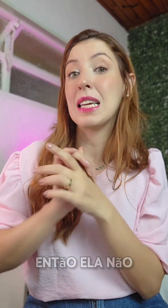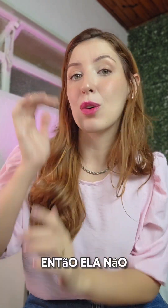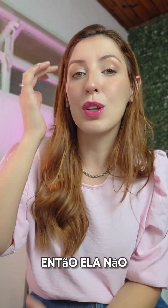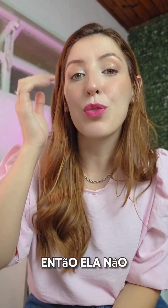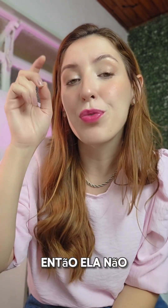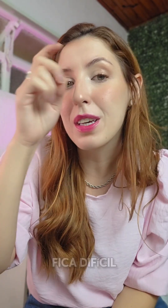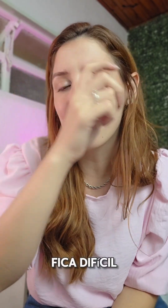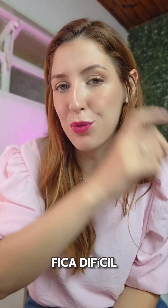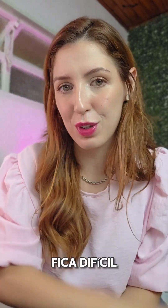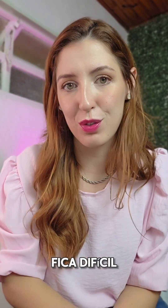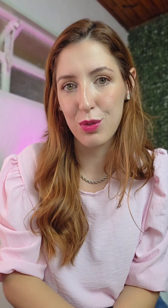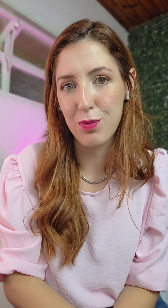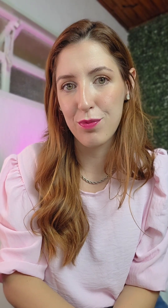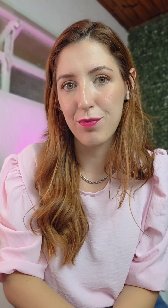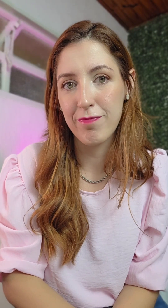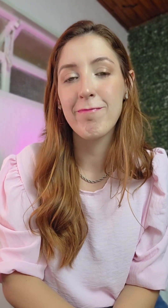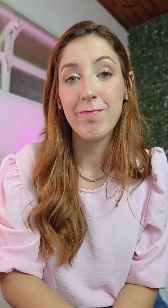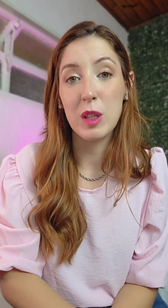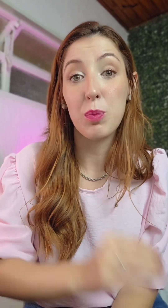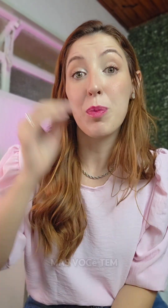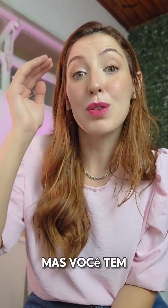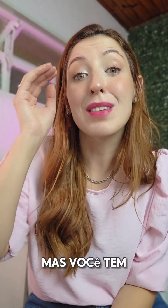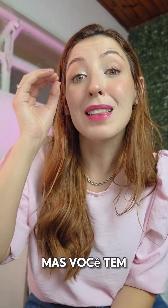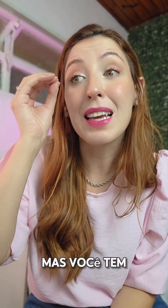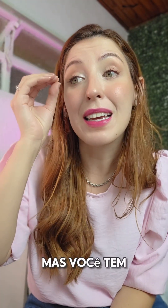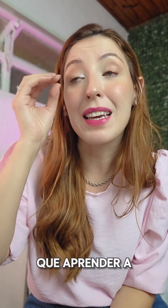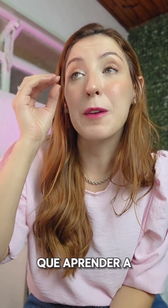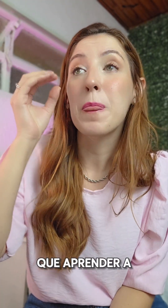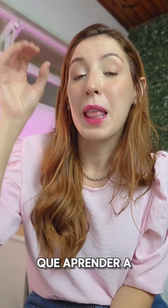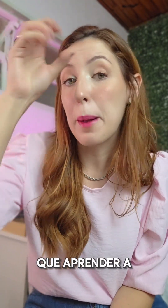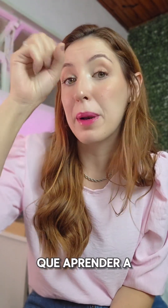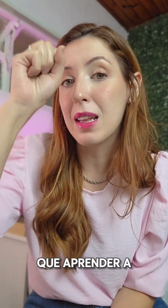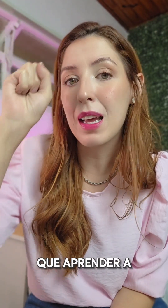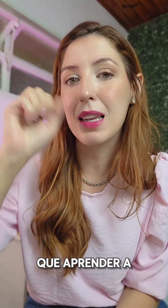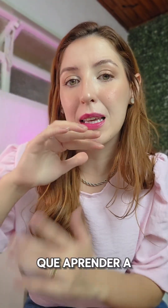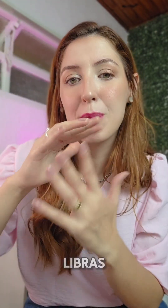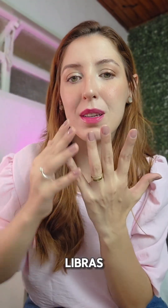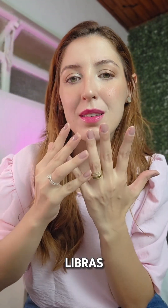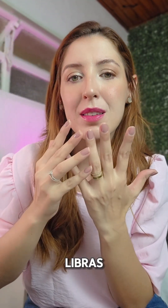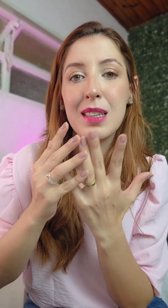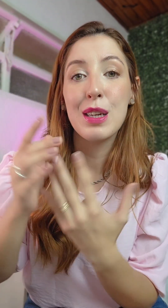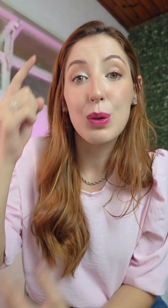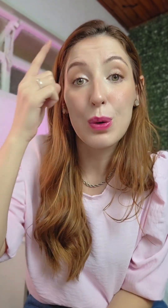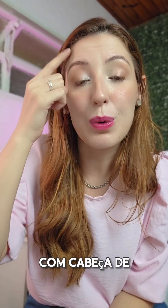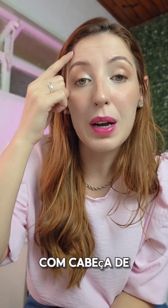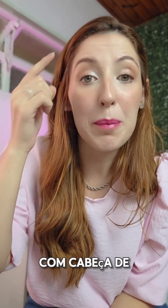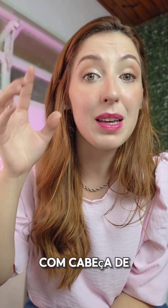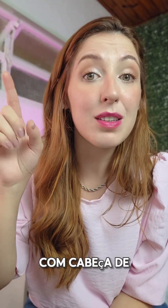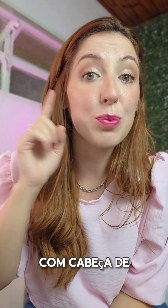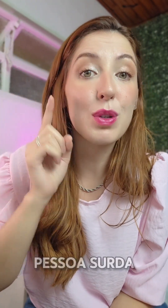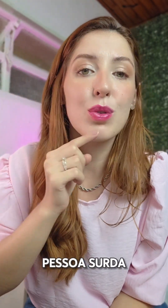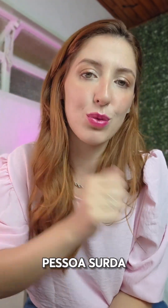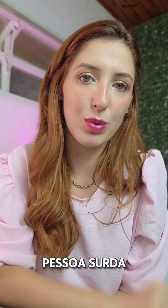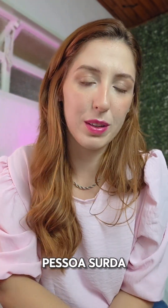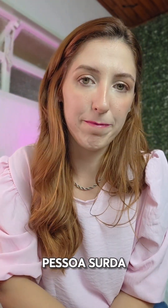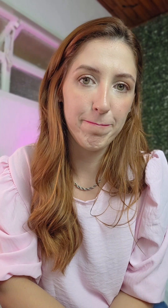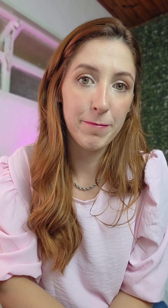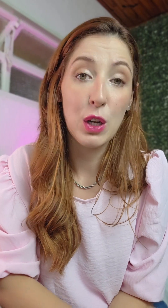ela não fica difícil. Mas você tem que aprender a Libras com cabeça de pessoa surda, como